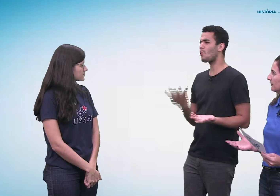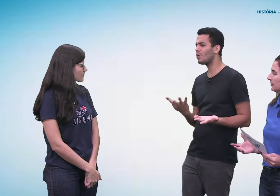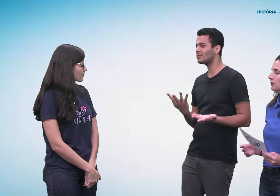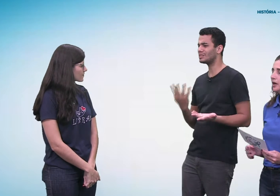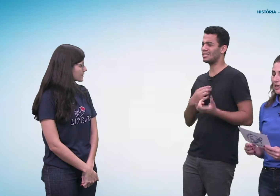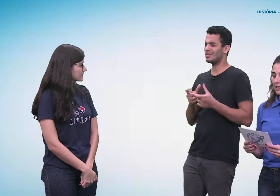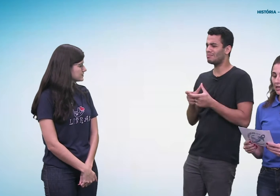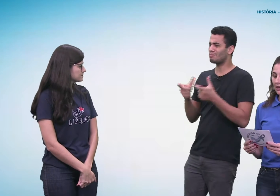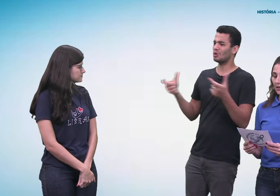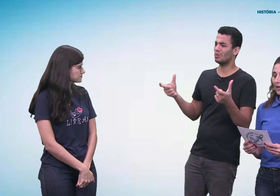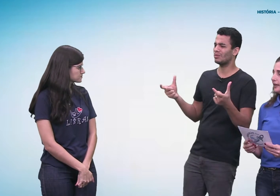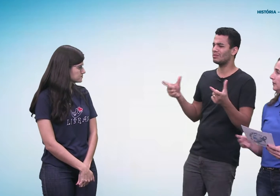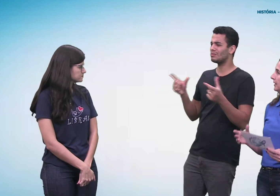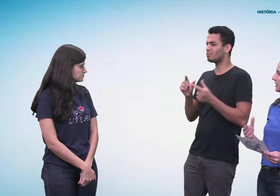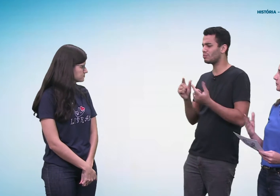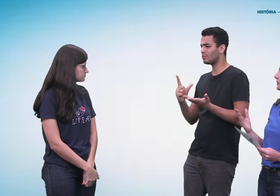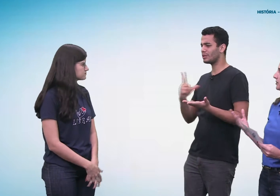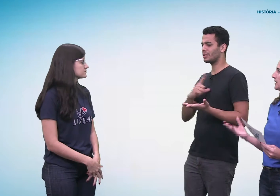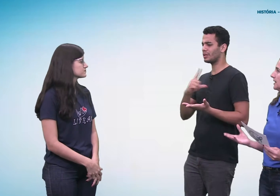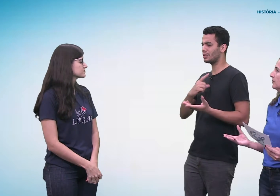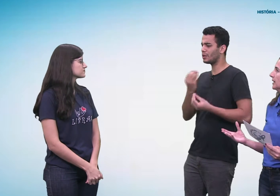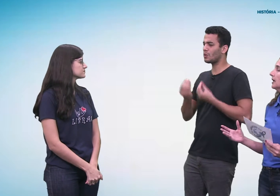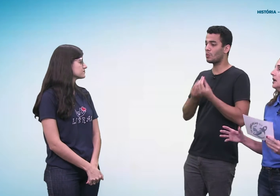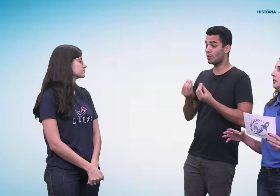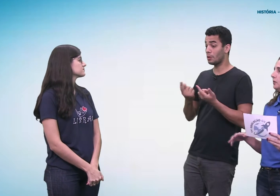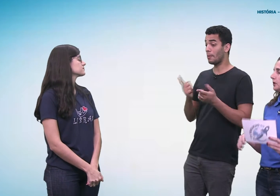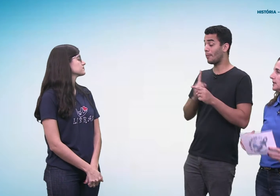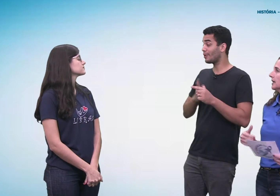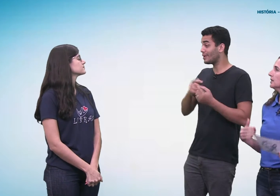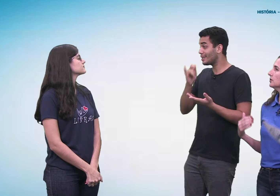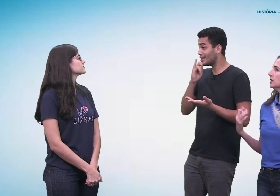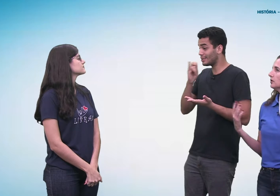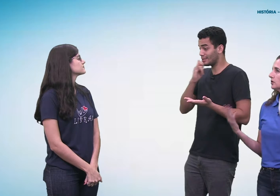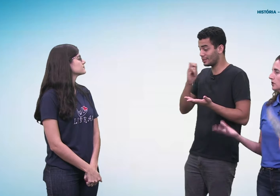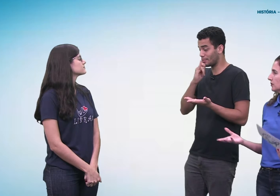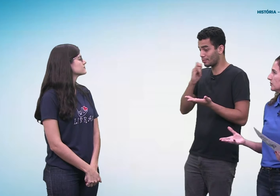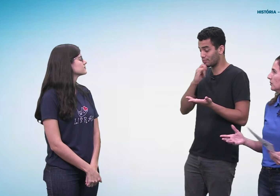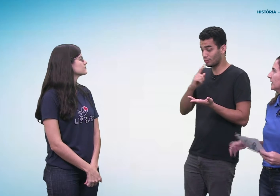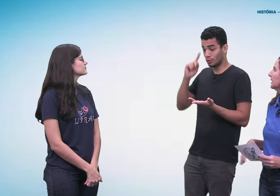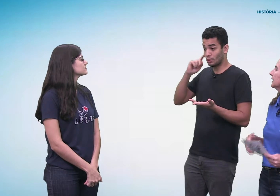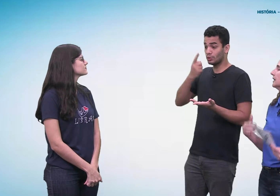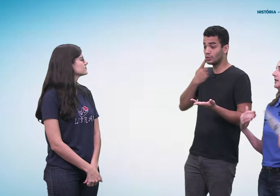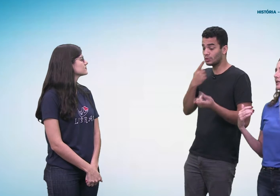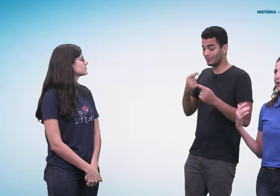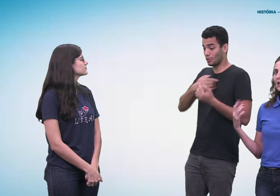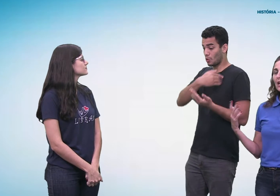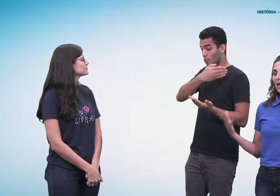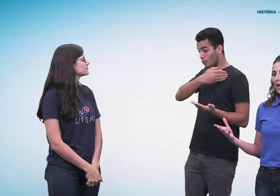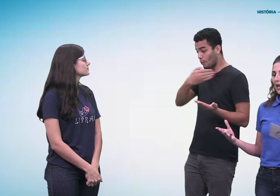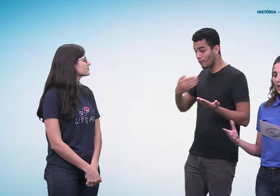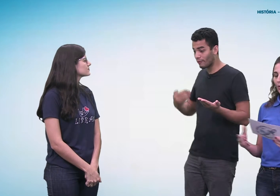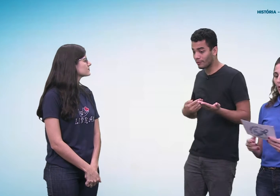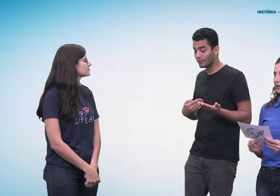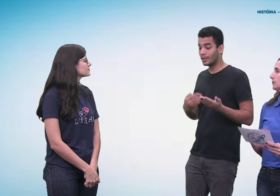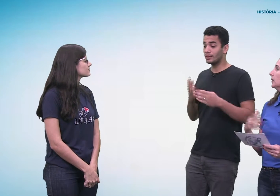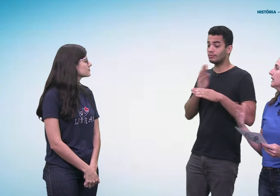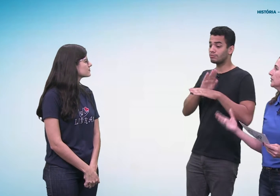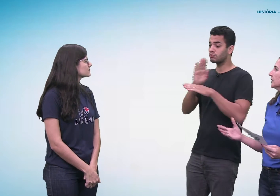considerável e até mesmo para a gente saber do processo que os nossos governantes, né, as